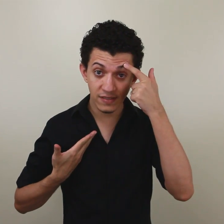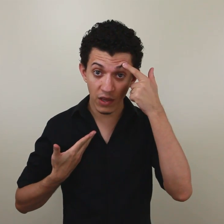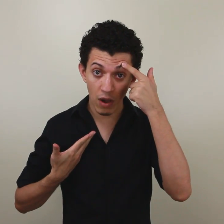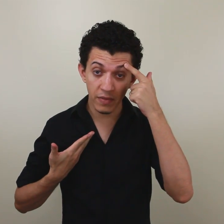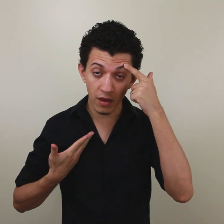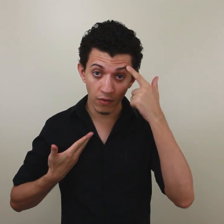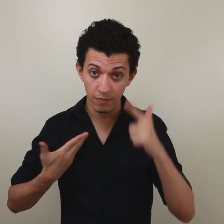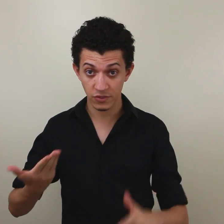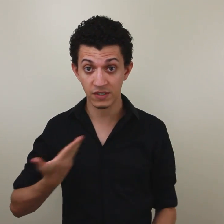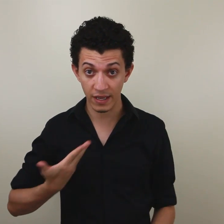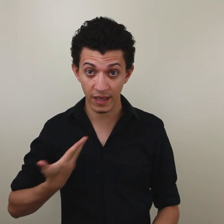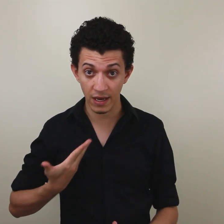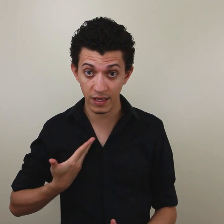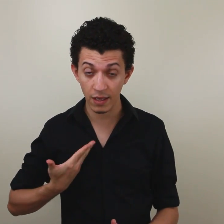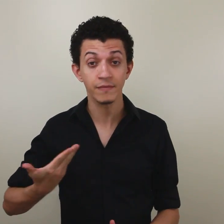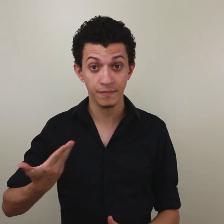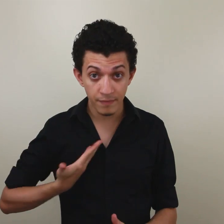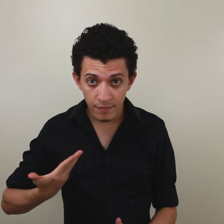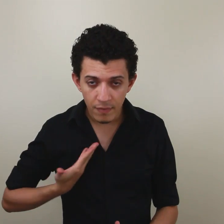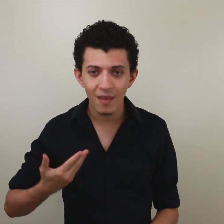topicalizei o amigo, destaquei ele aqui.